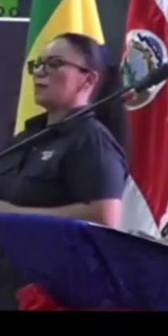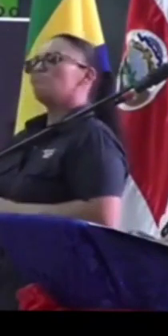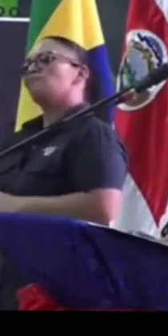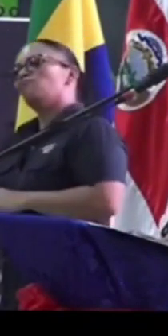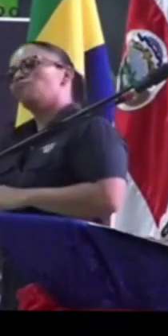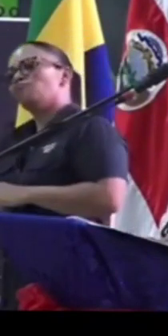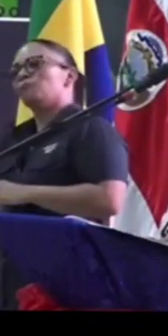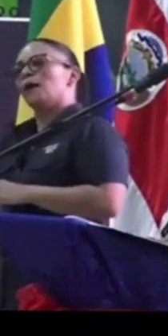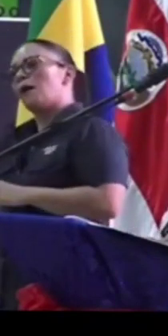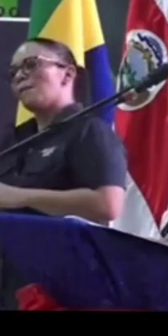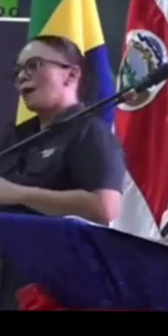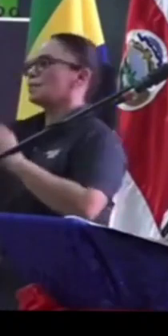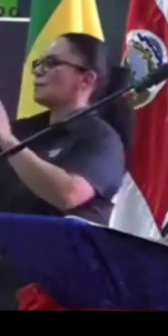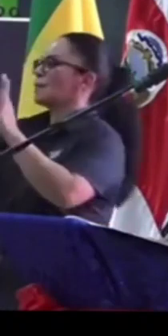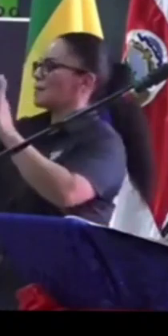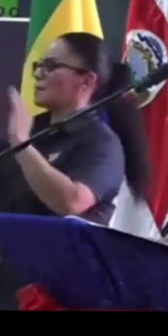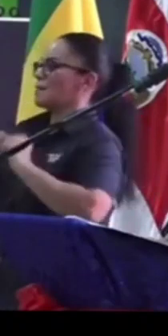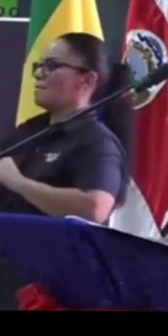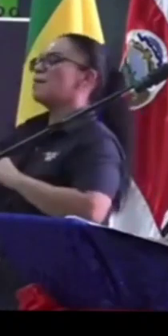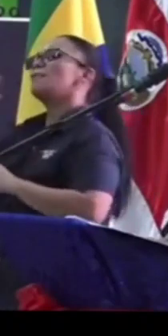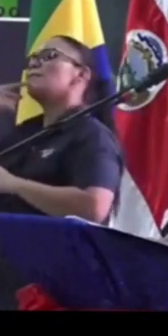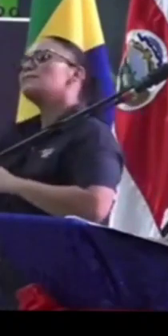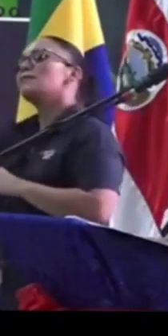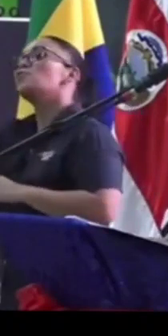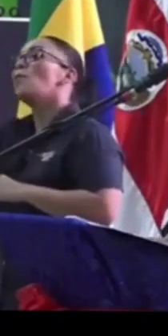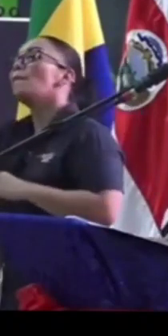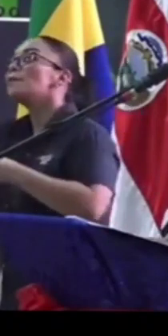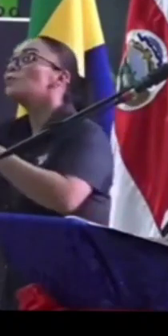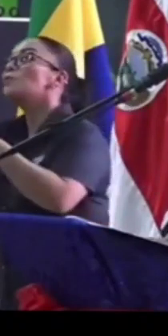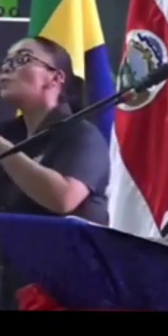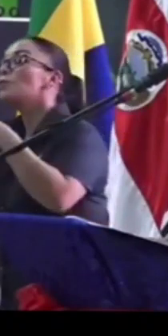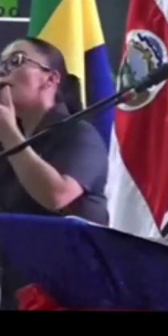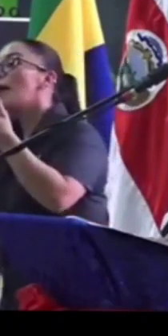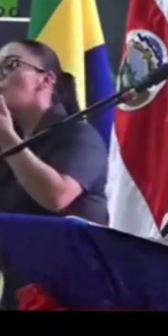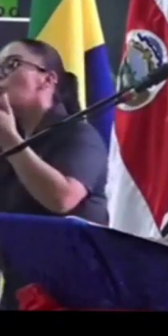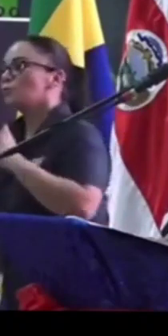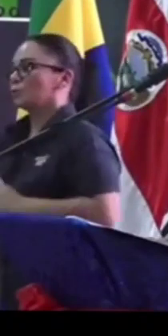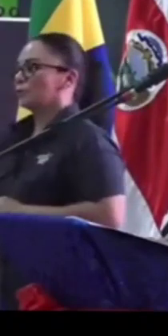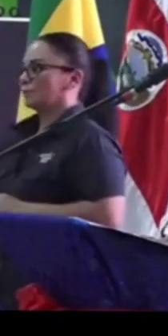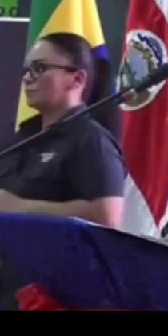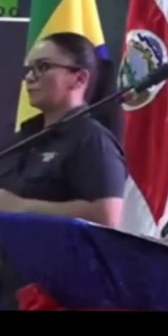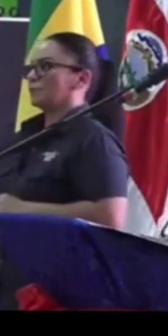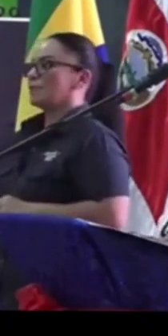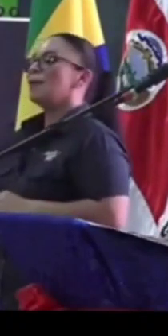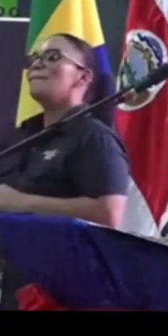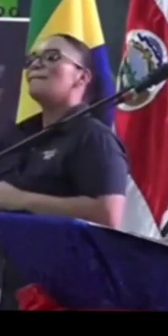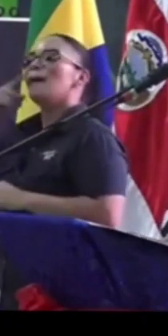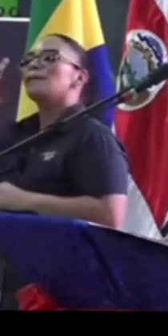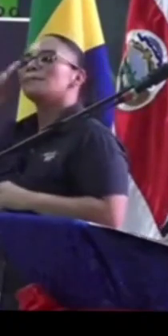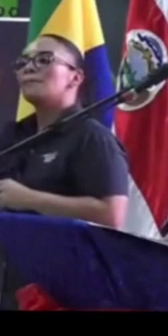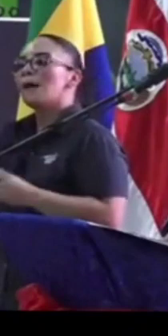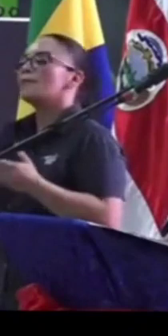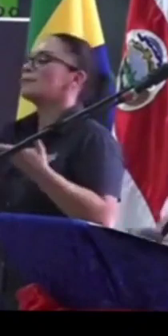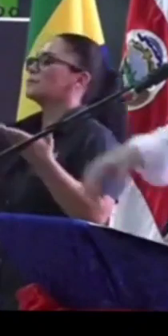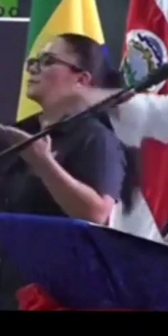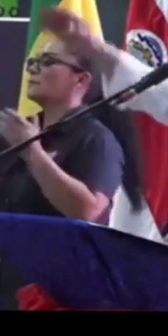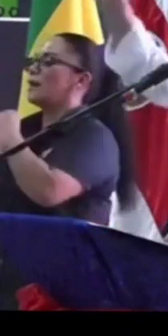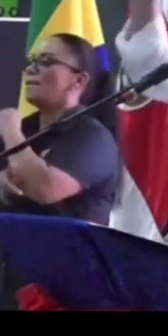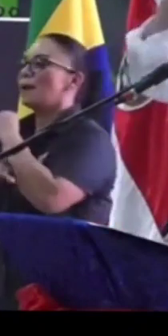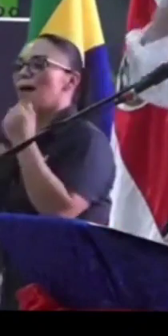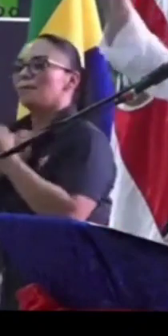legislativa y decirles compañeros señores padres y madres de la patria